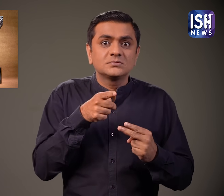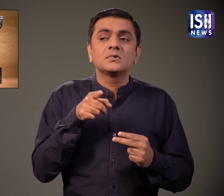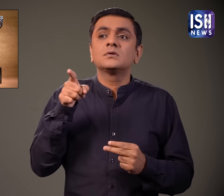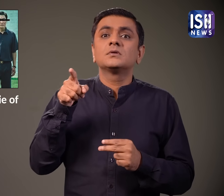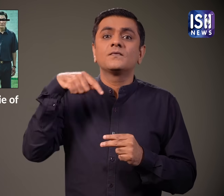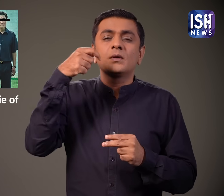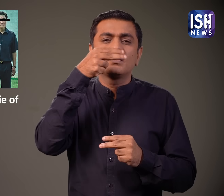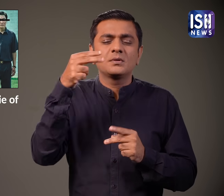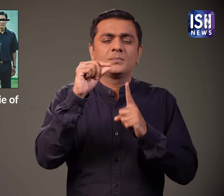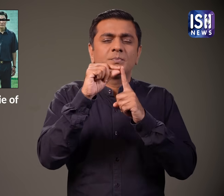नहीता थे